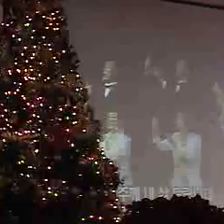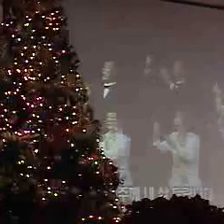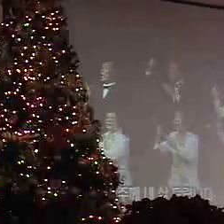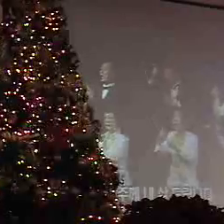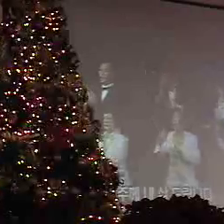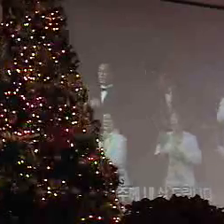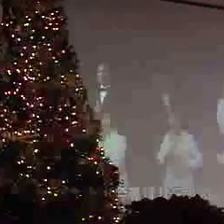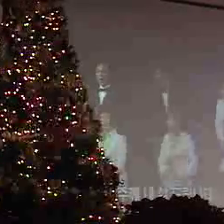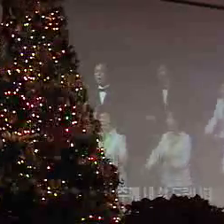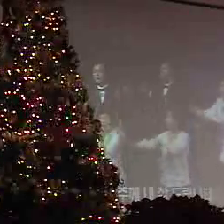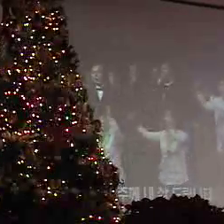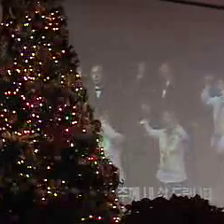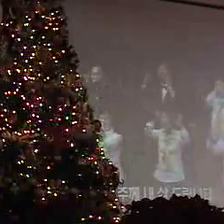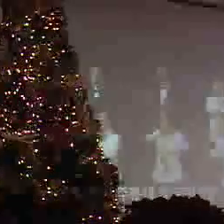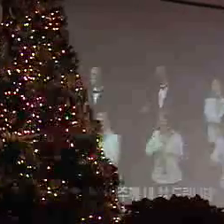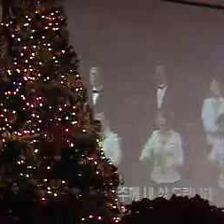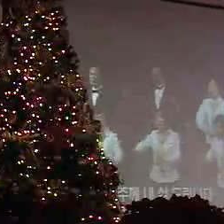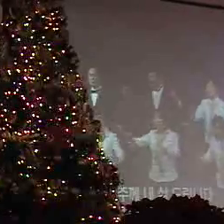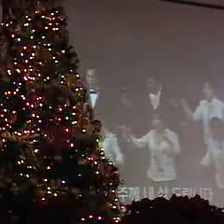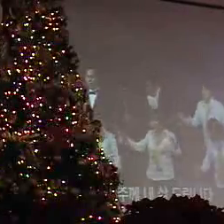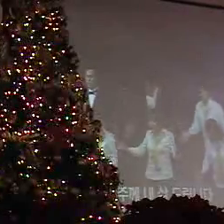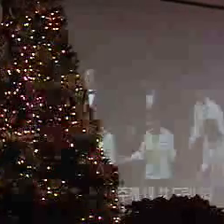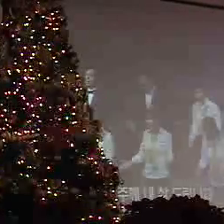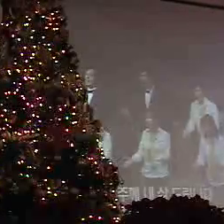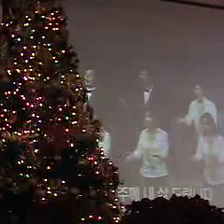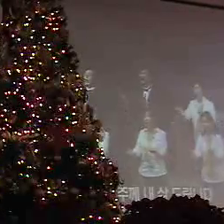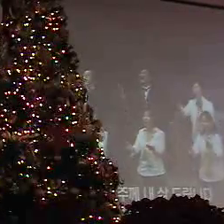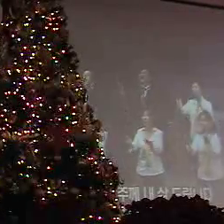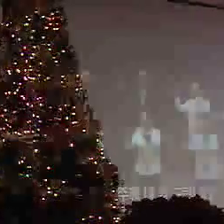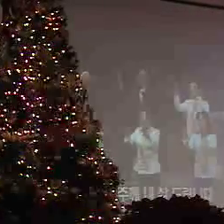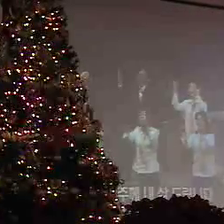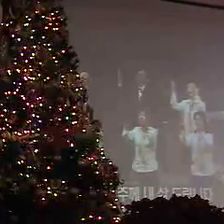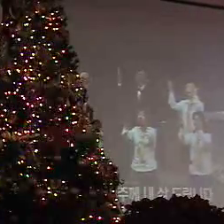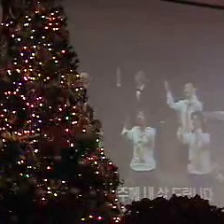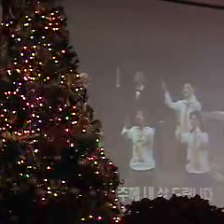주께 내 삶 드립니다.